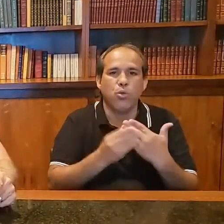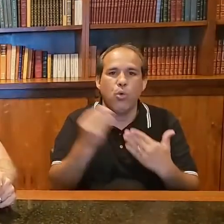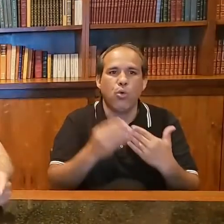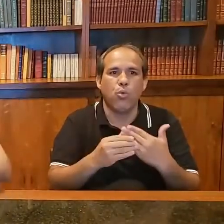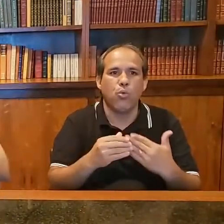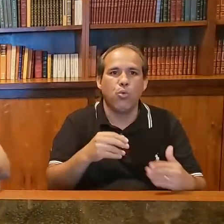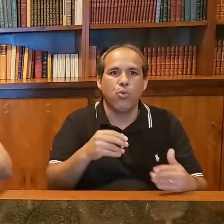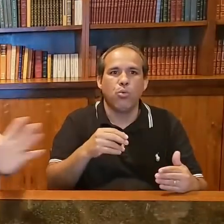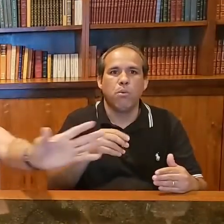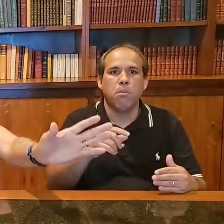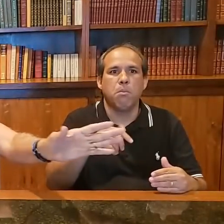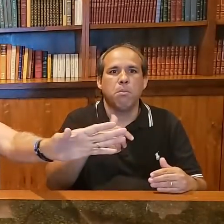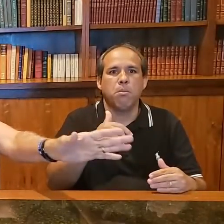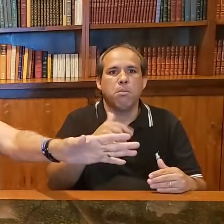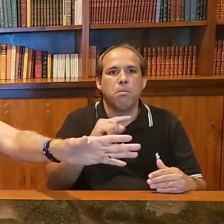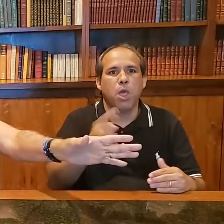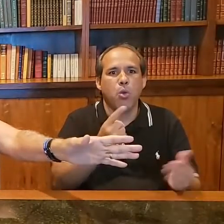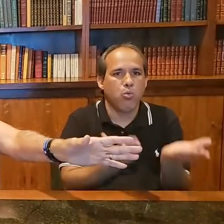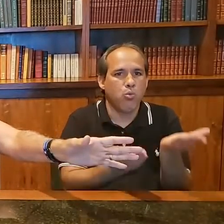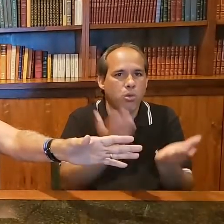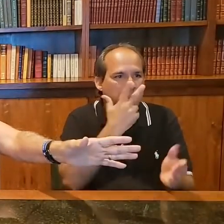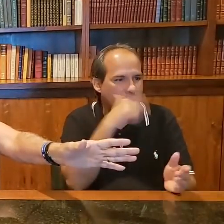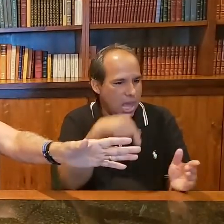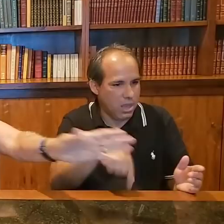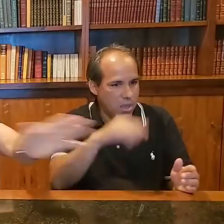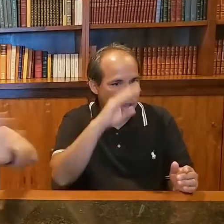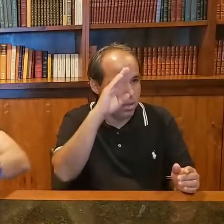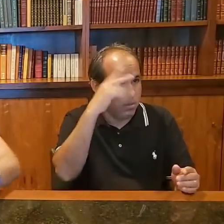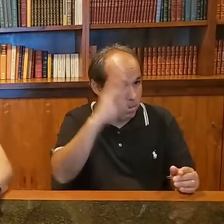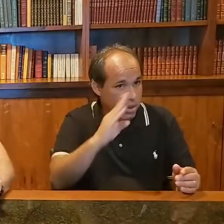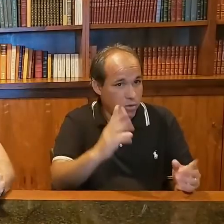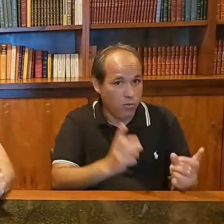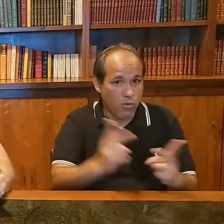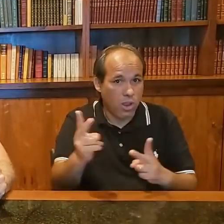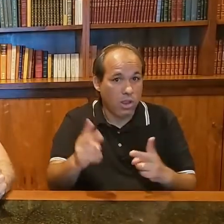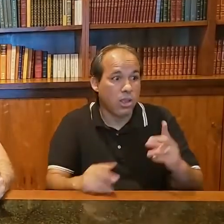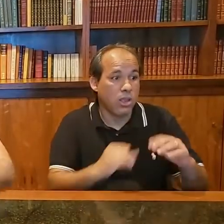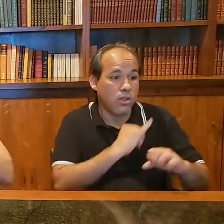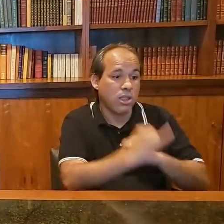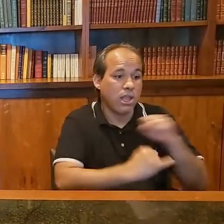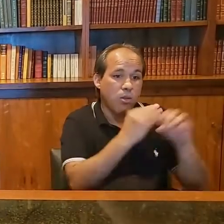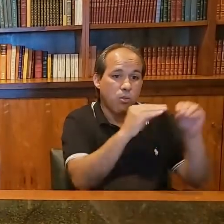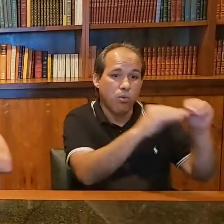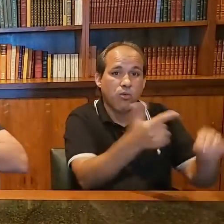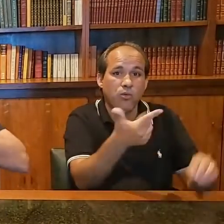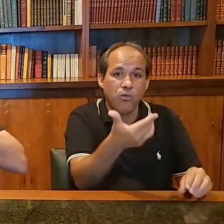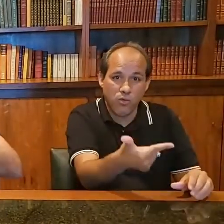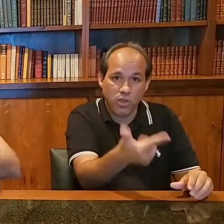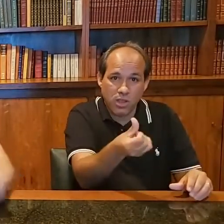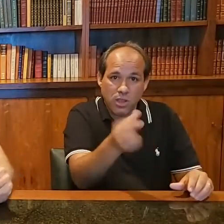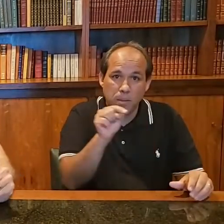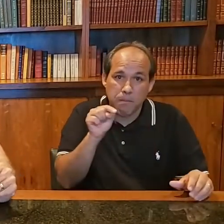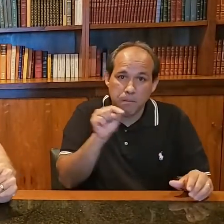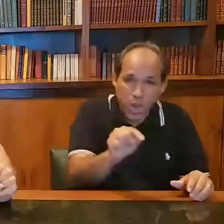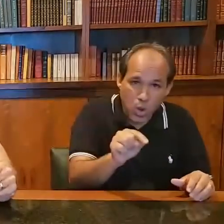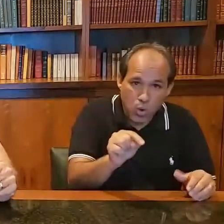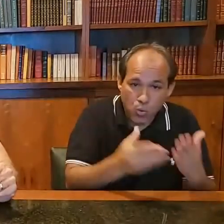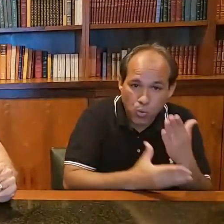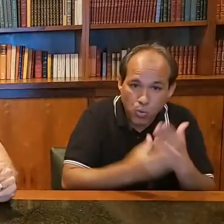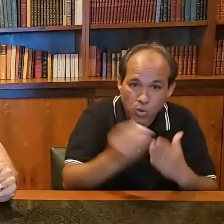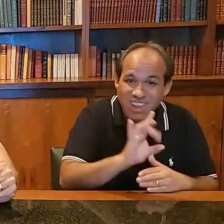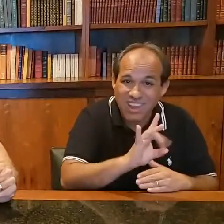do nióbio sai do Brasil, informações aqui da internet, não é minha, né? 26 mil dólares. E cada correntinha daquela eu paguei